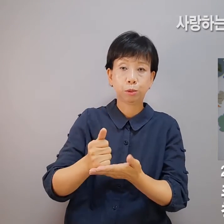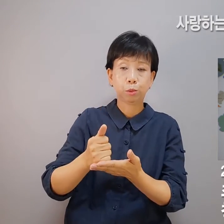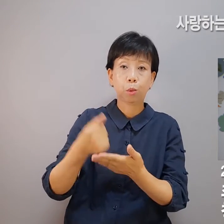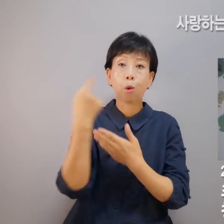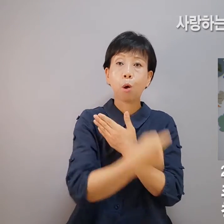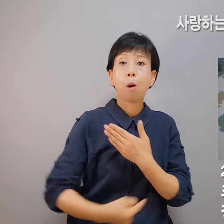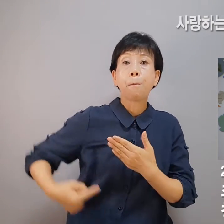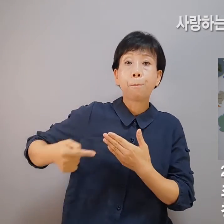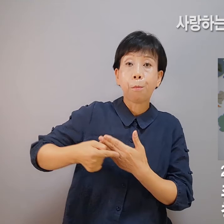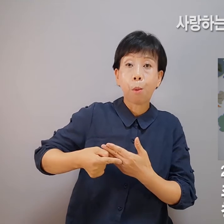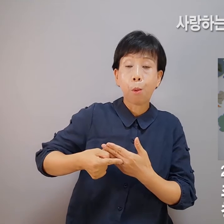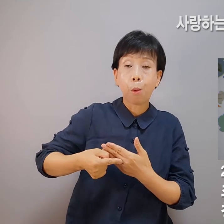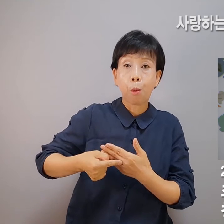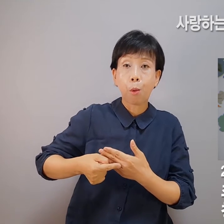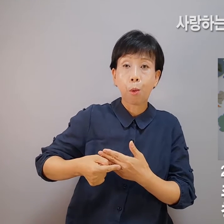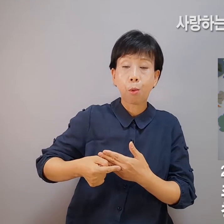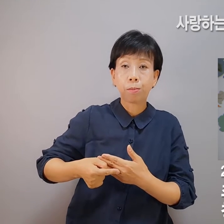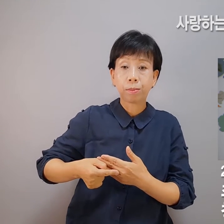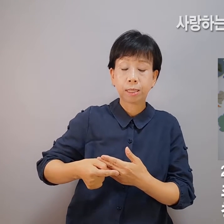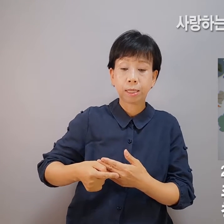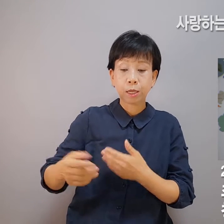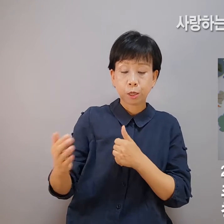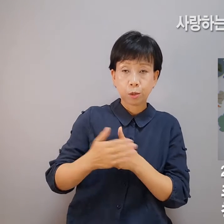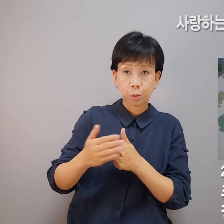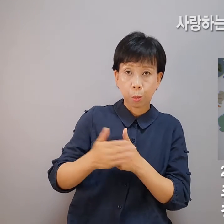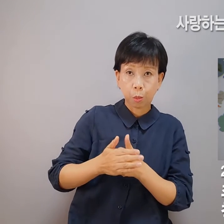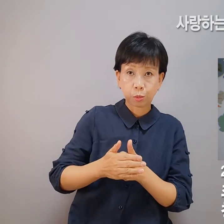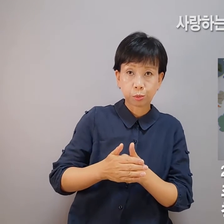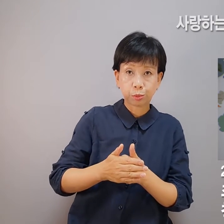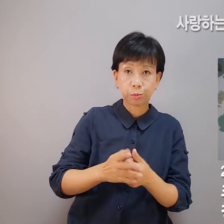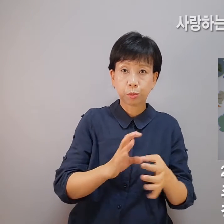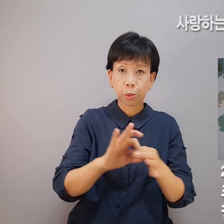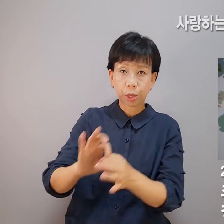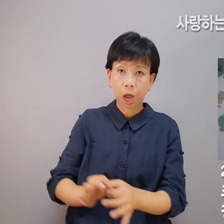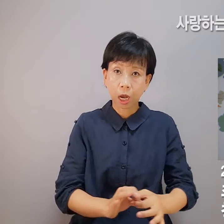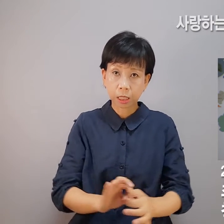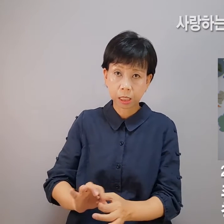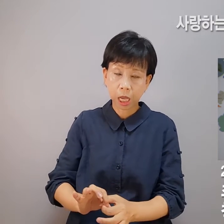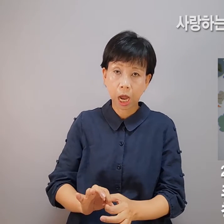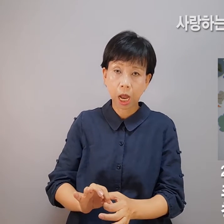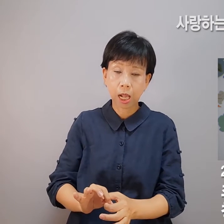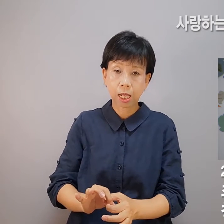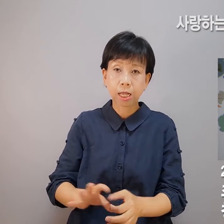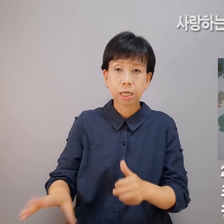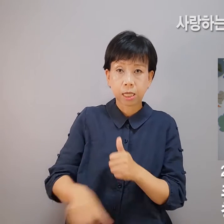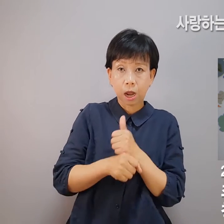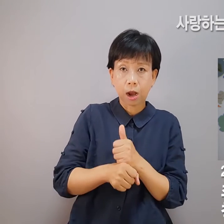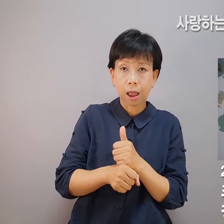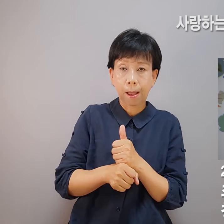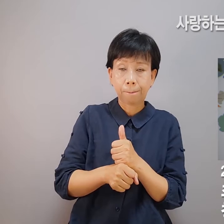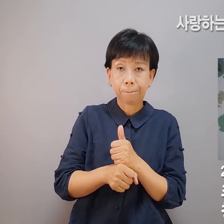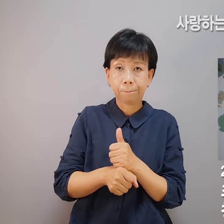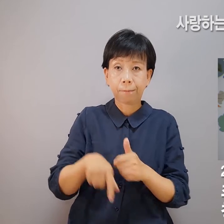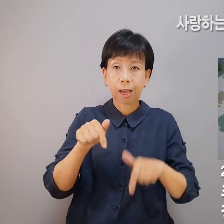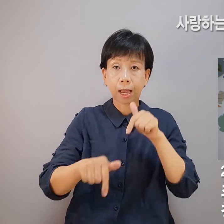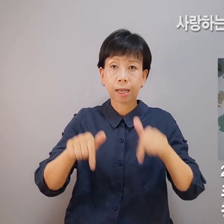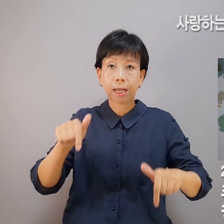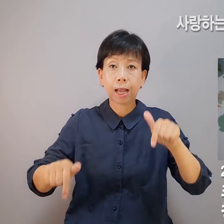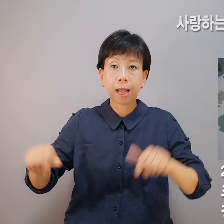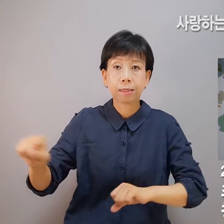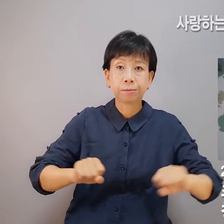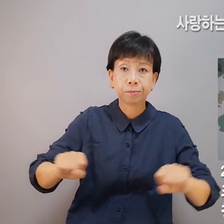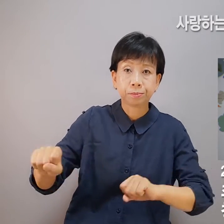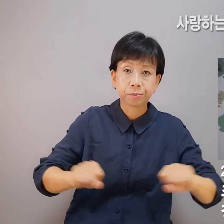마디를 통하여 도움을 받음으로 연결되고 결합되어 각 지체의 분량대로 역사하여